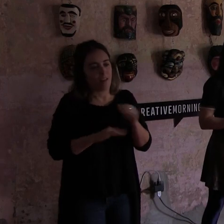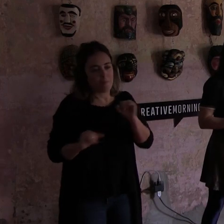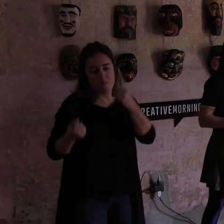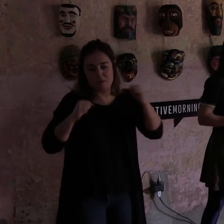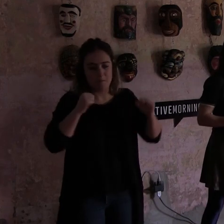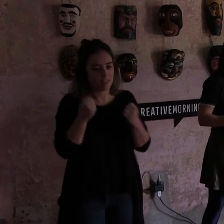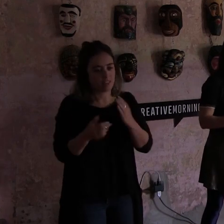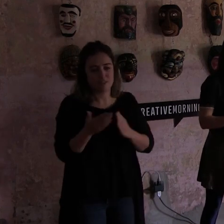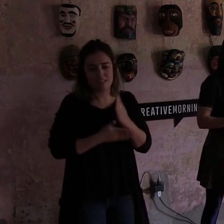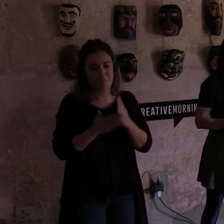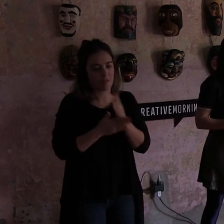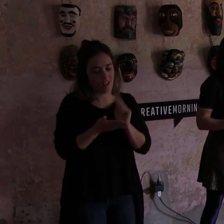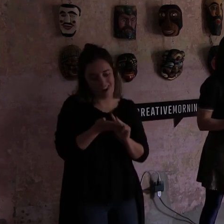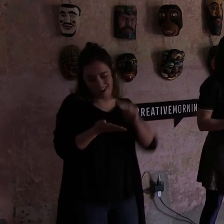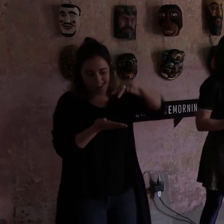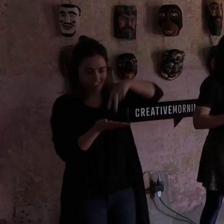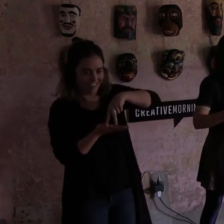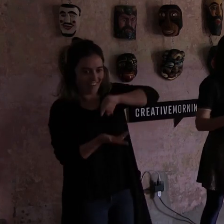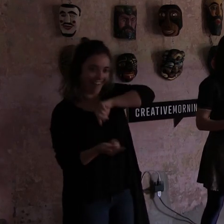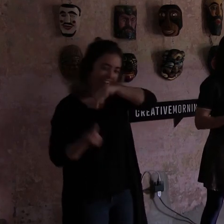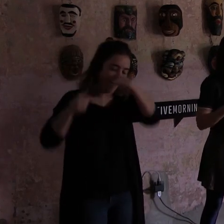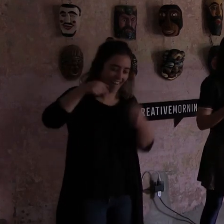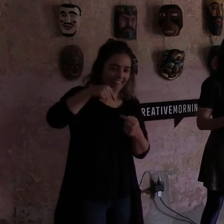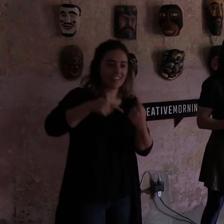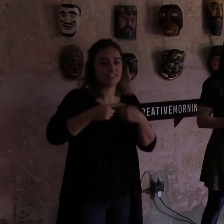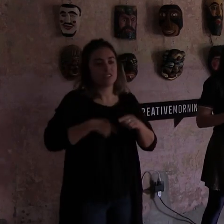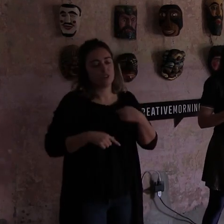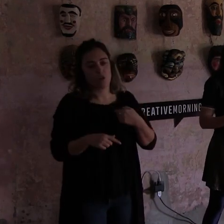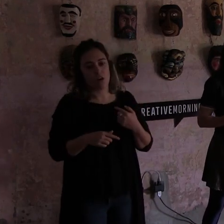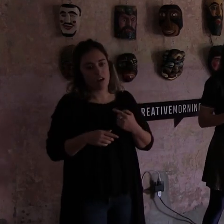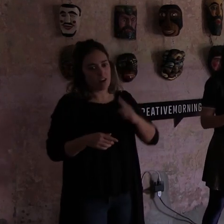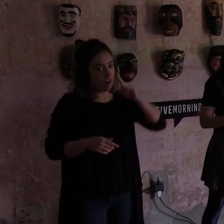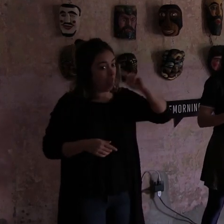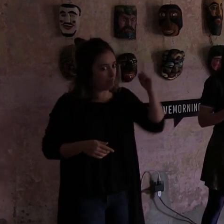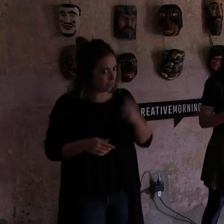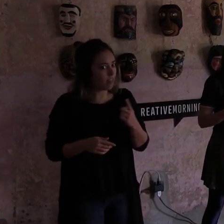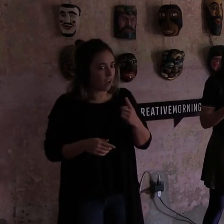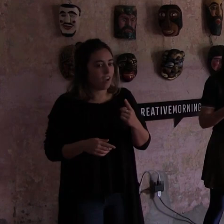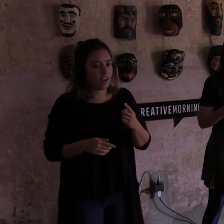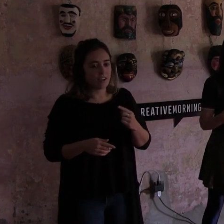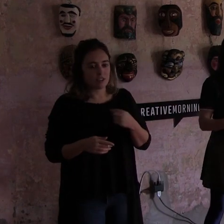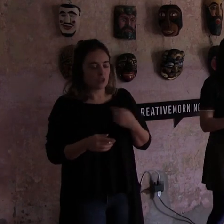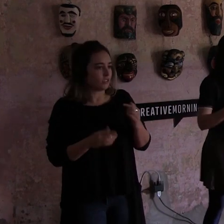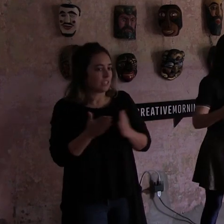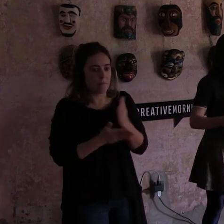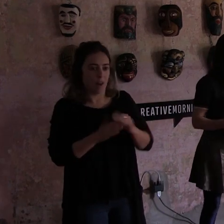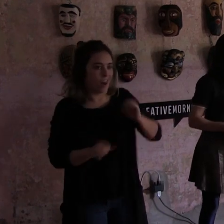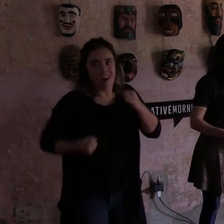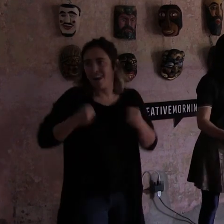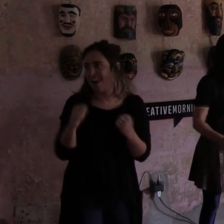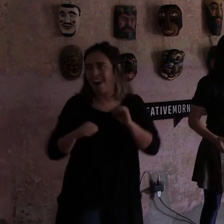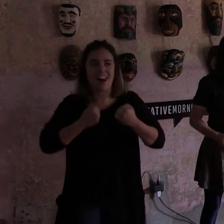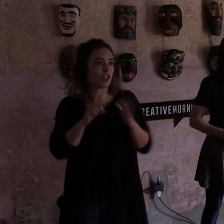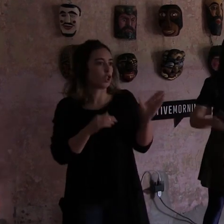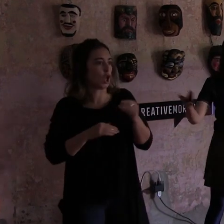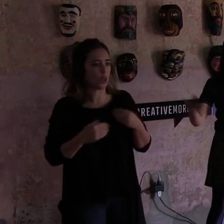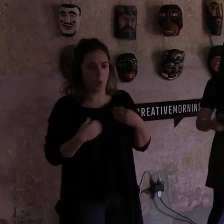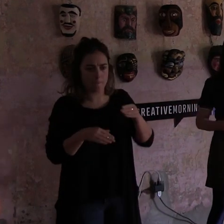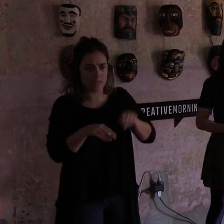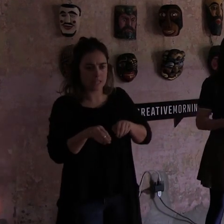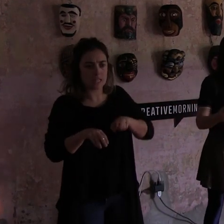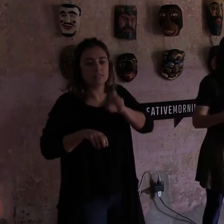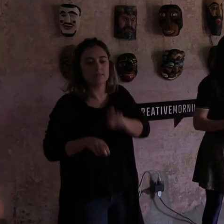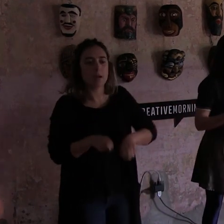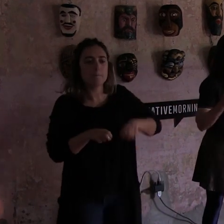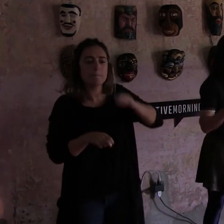y estaba ahí de cabeza ya. Era muy ágil, no paraba de moverme, era movimiento, me ponía los patines,